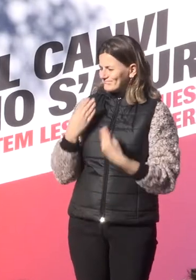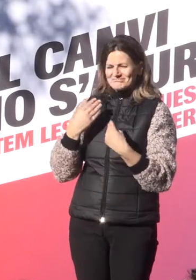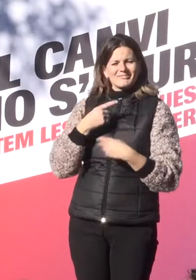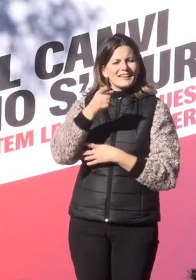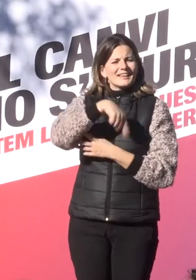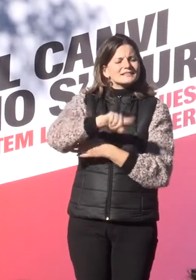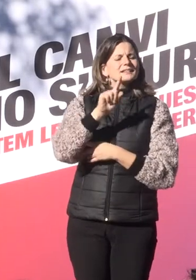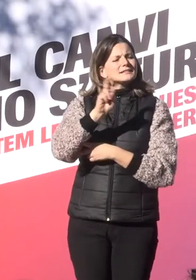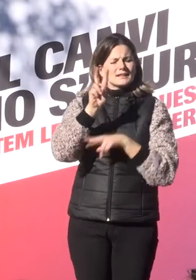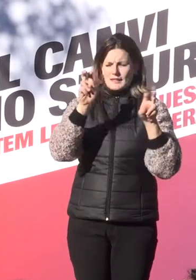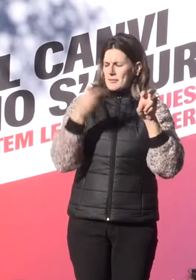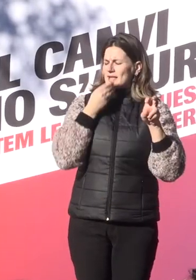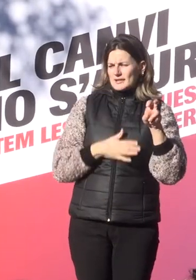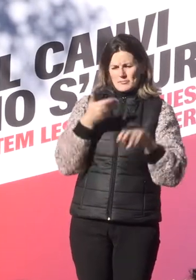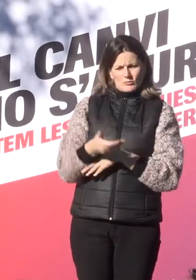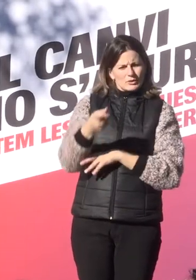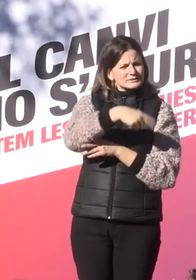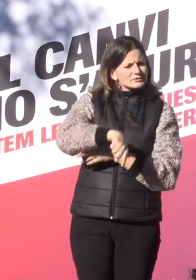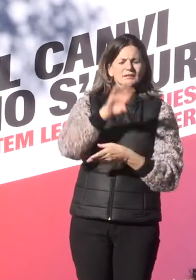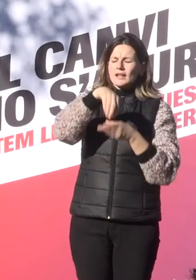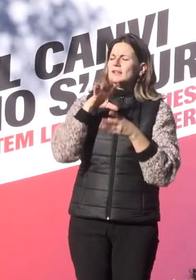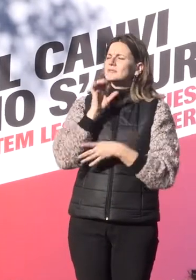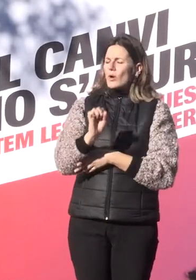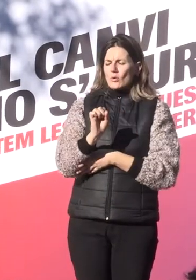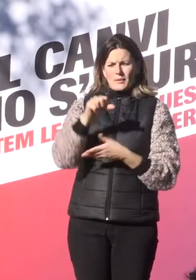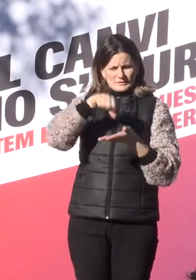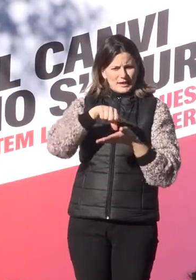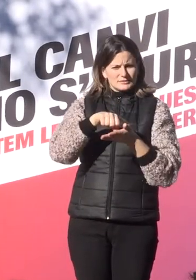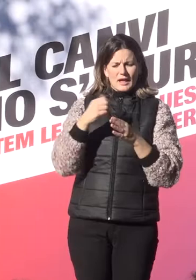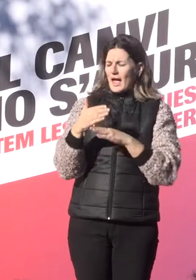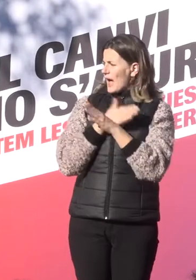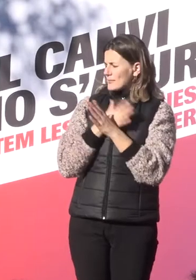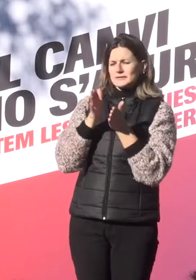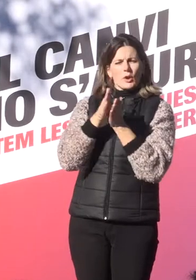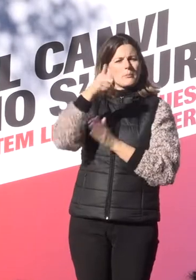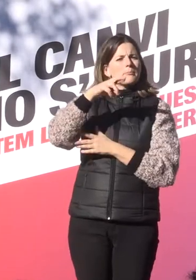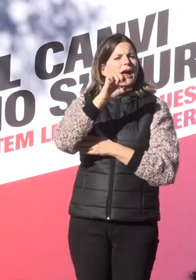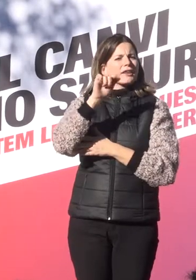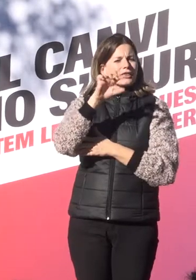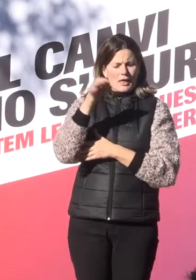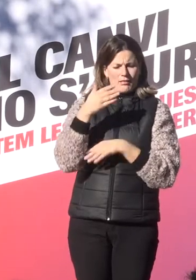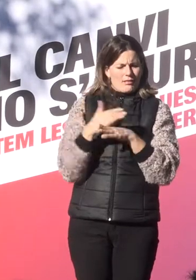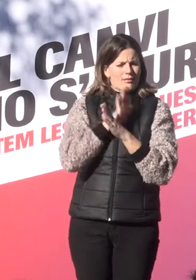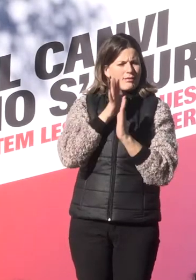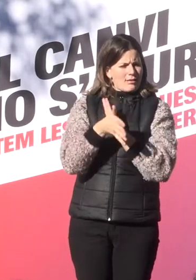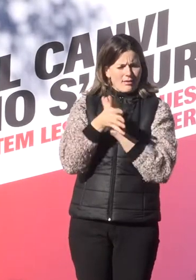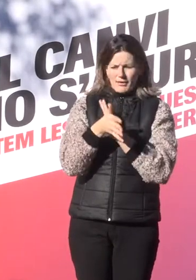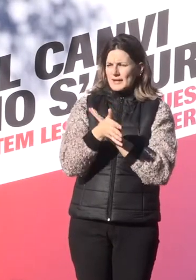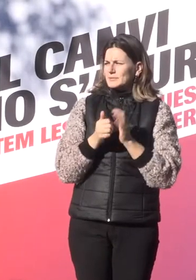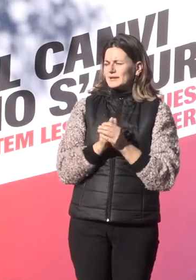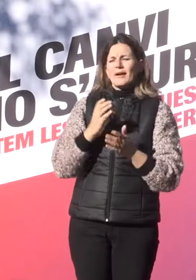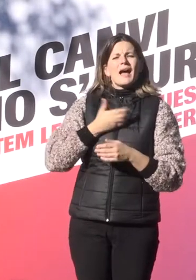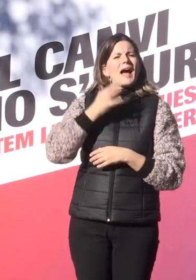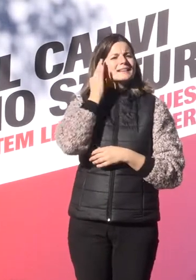parece muy importante estamos en un gobierno en un gobierno de la ciudad lo explicaba marcelo ahora que está la